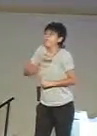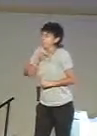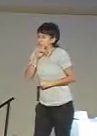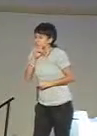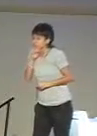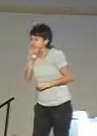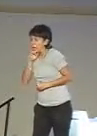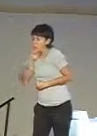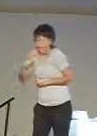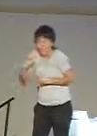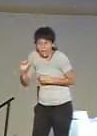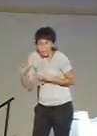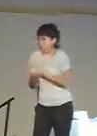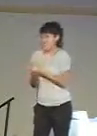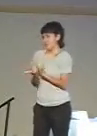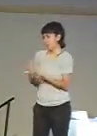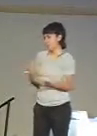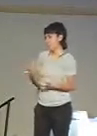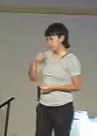En el año 2008,